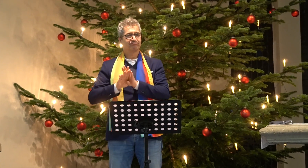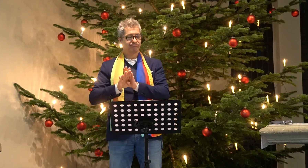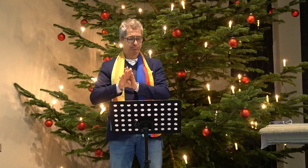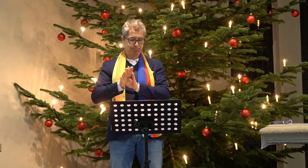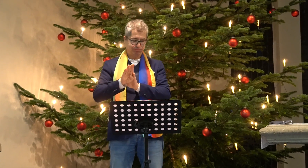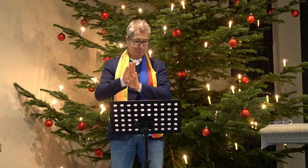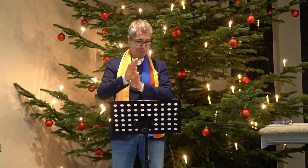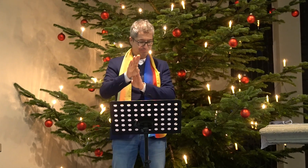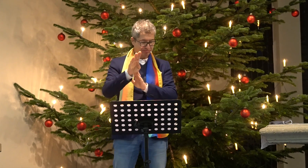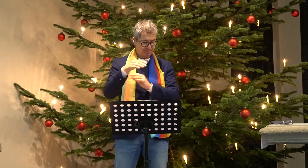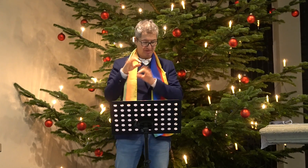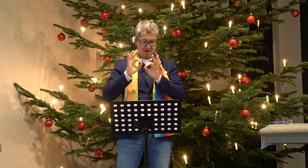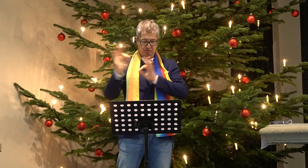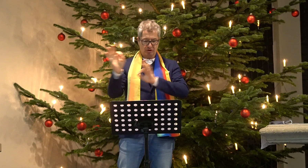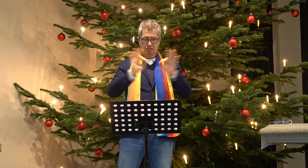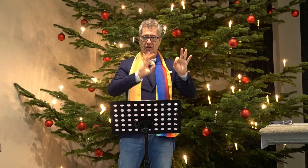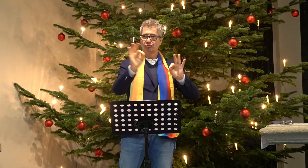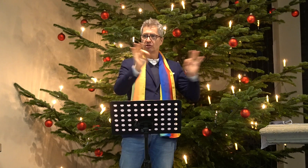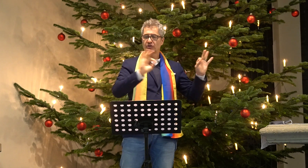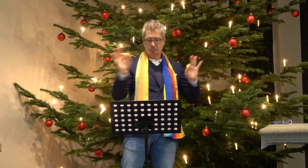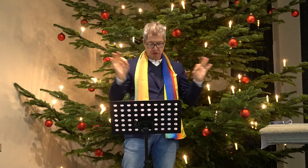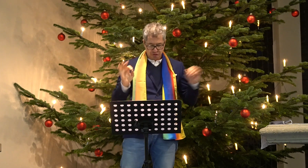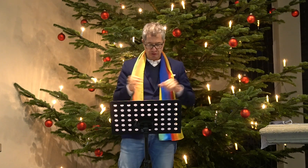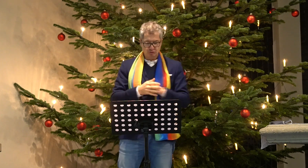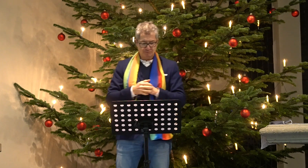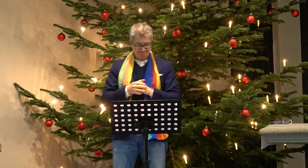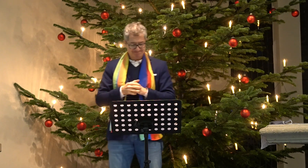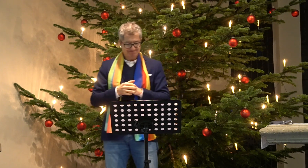Die Zahl der Corona-Ansteckung steigt.